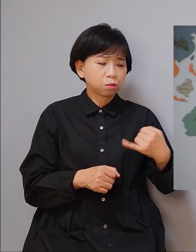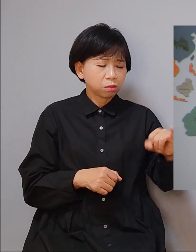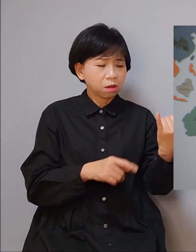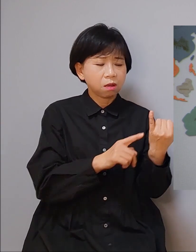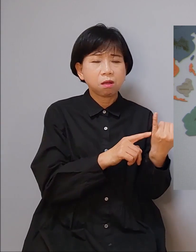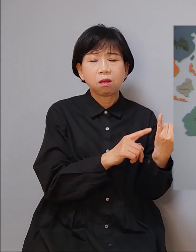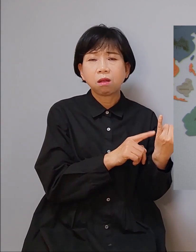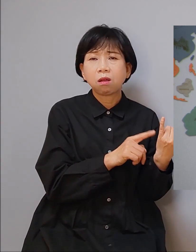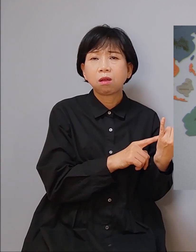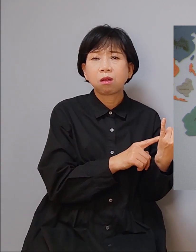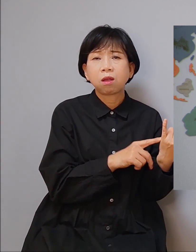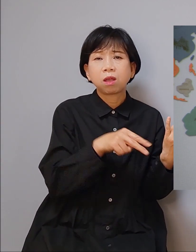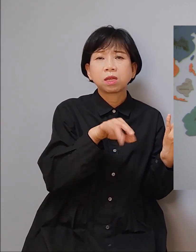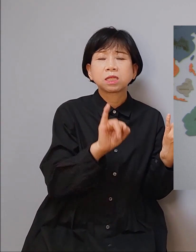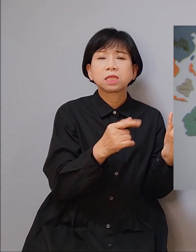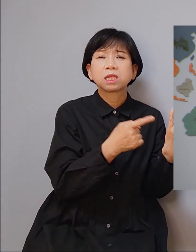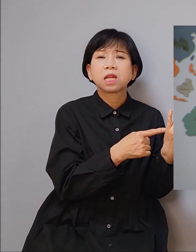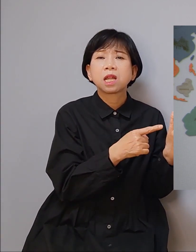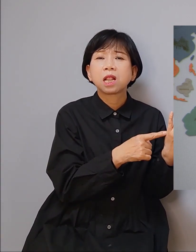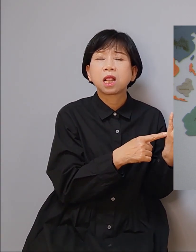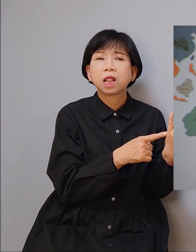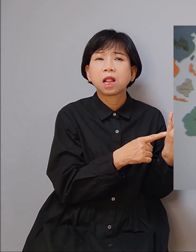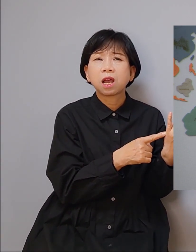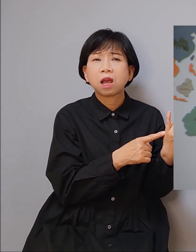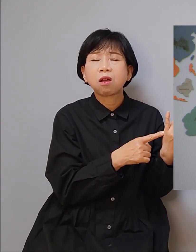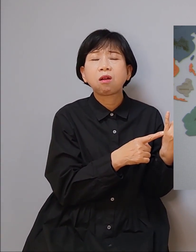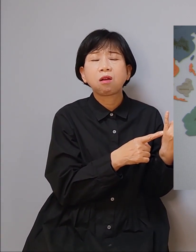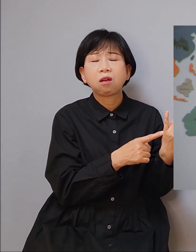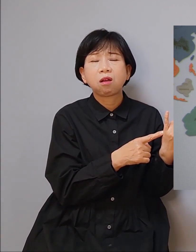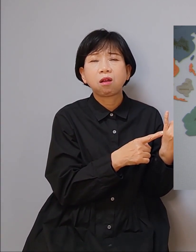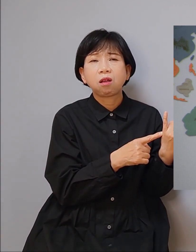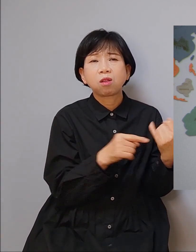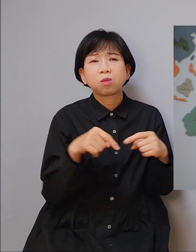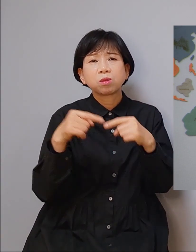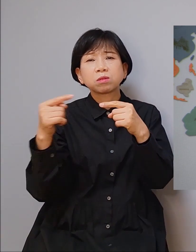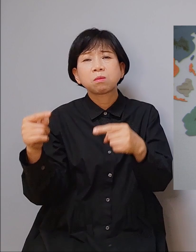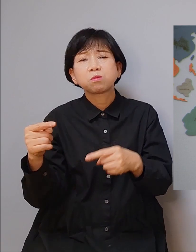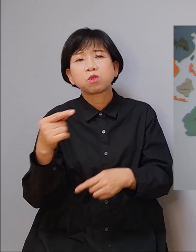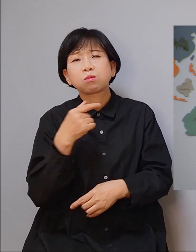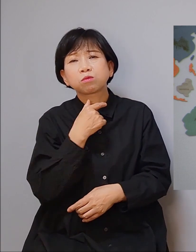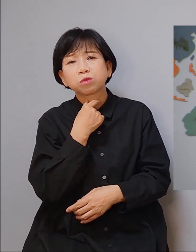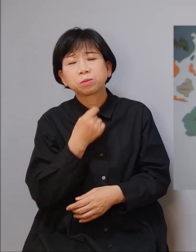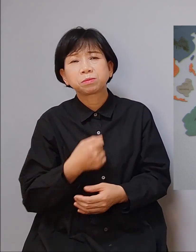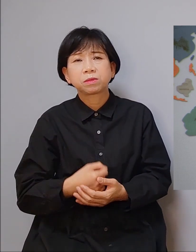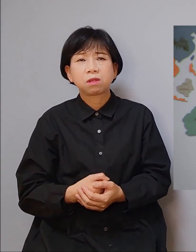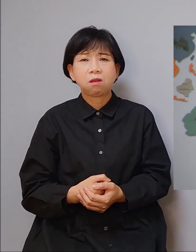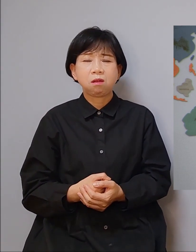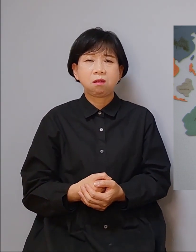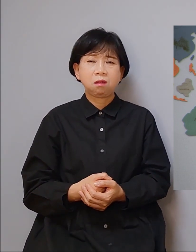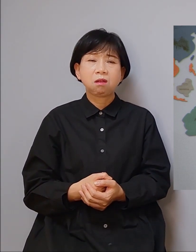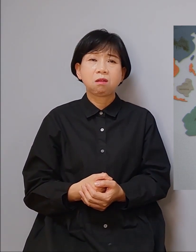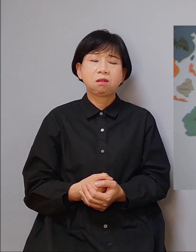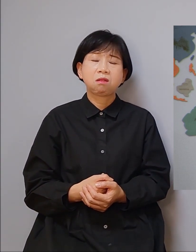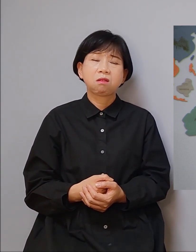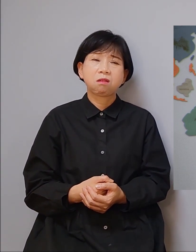거죠. 그런데 지금 왕자는 누구냐면요, 시종이 변장한 거예요.